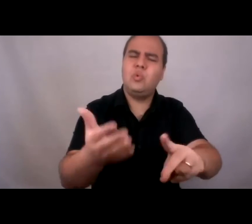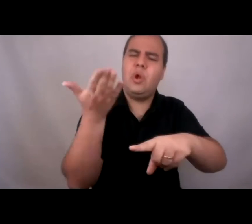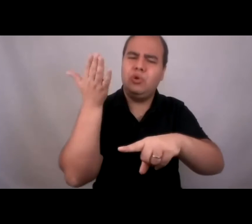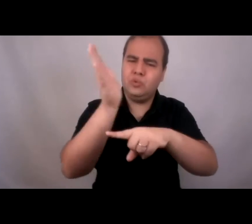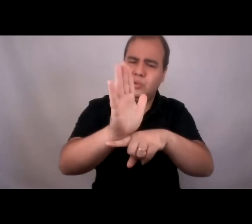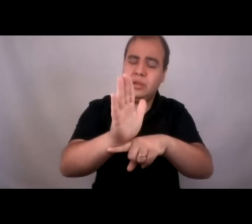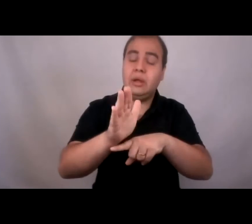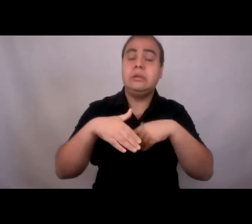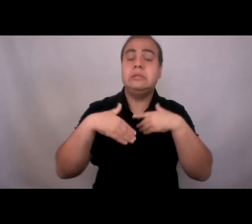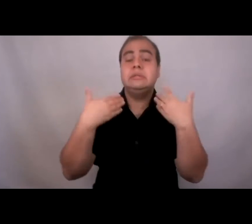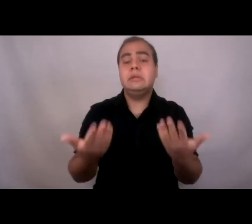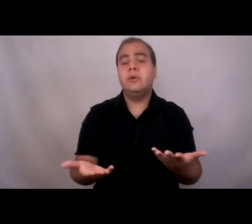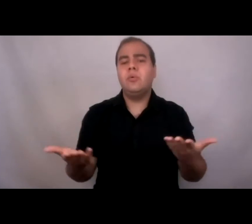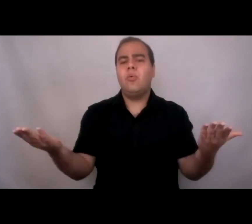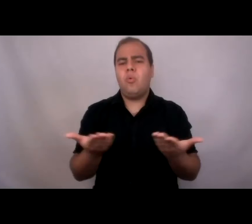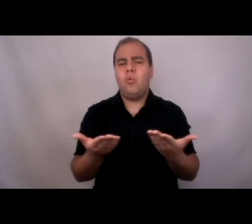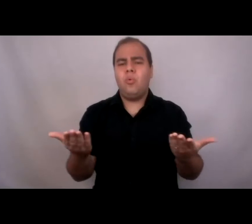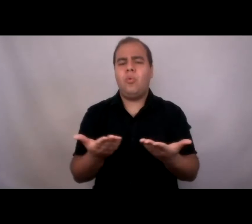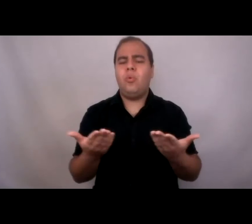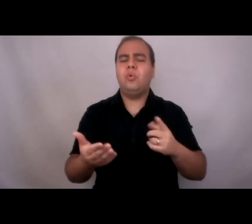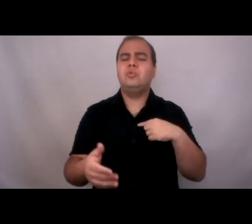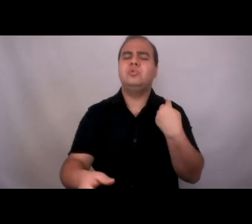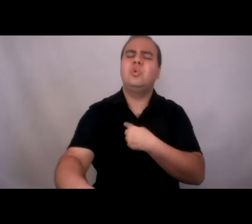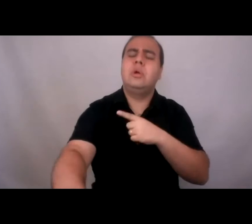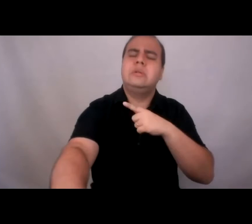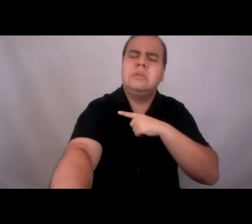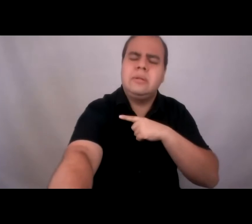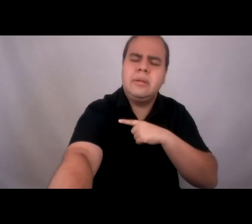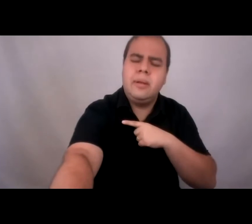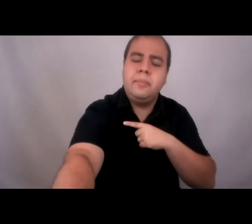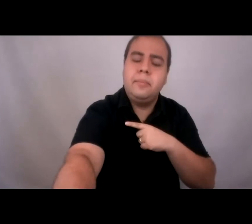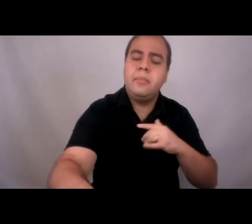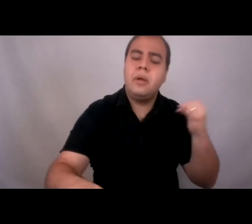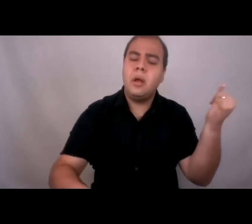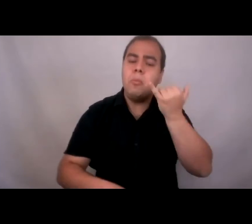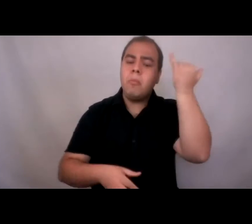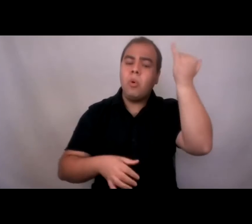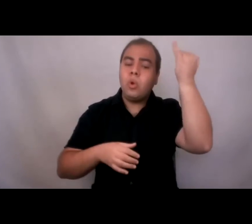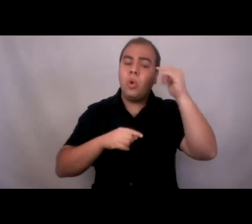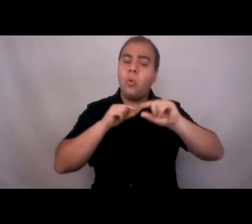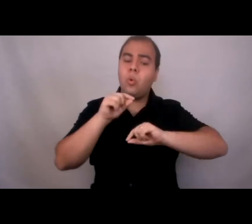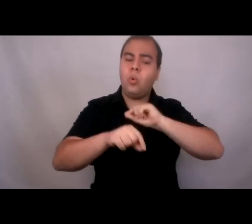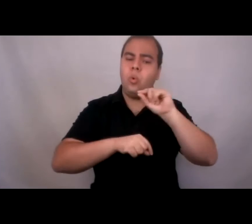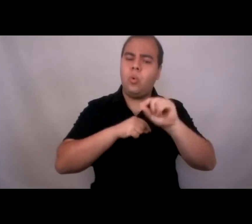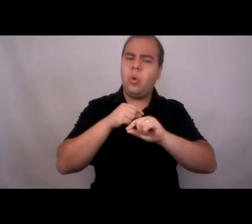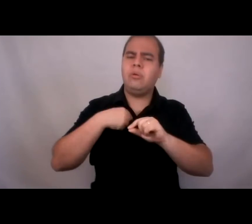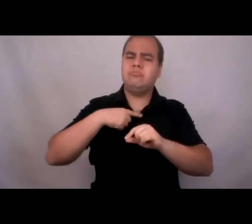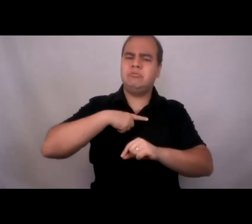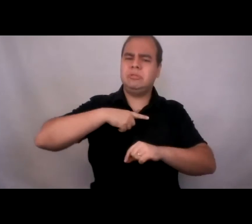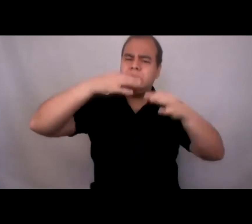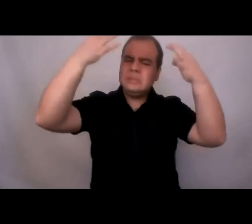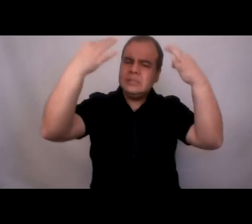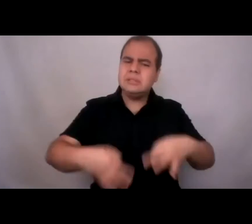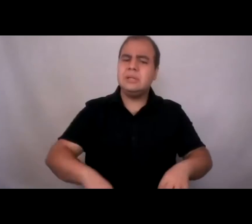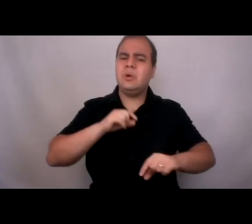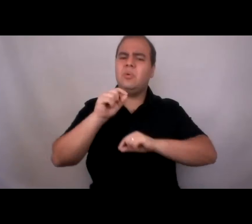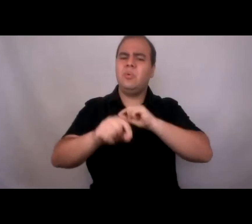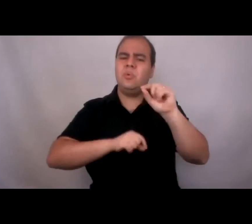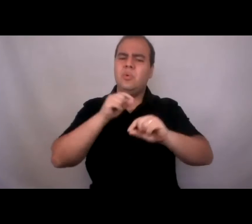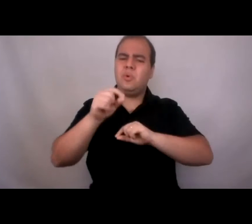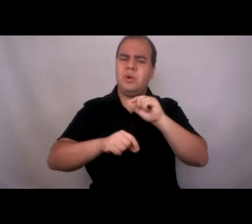Então, hoje a gente segue uma parte importante, mas eu tenho certeza que à medida que vocês